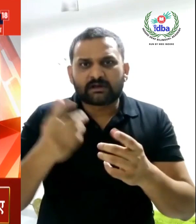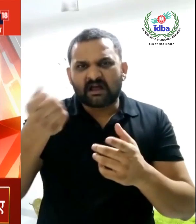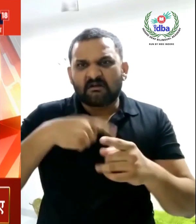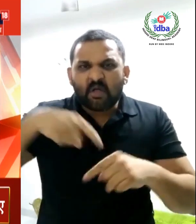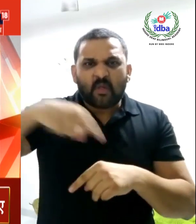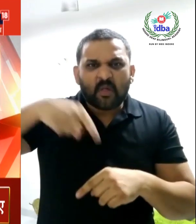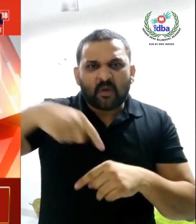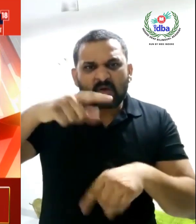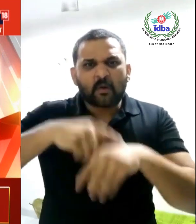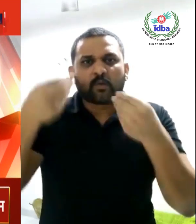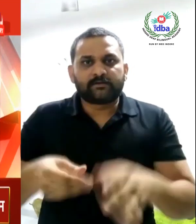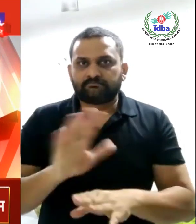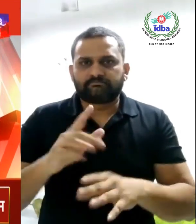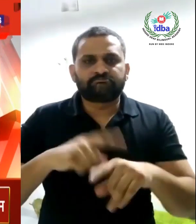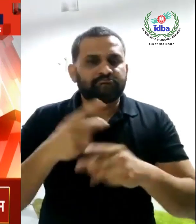अनावश्यक चक्कर ना लगाना पड़े।